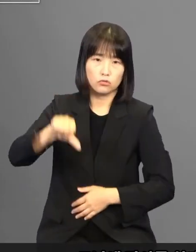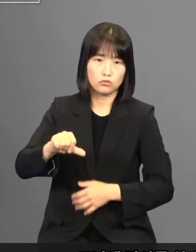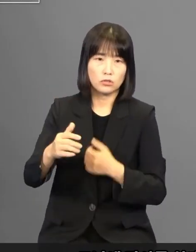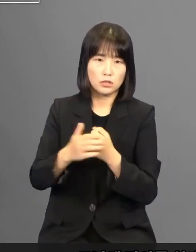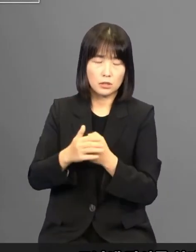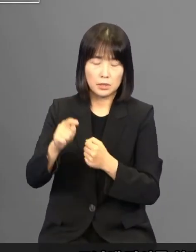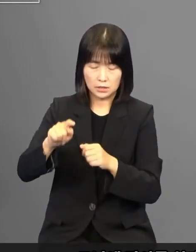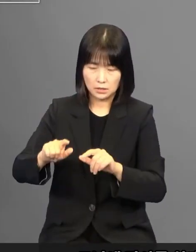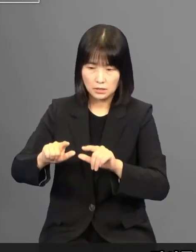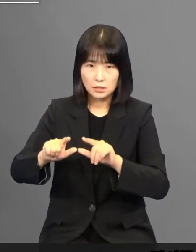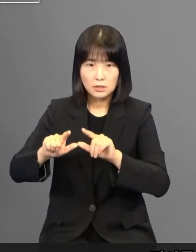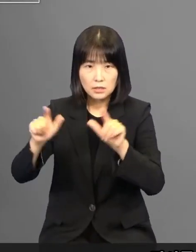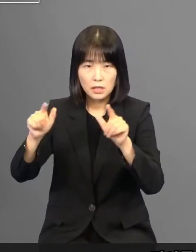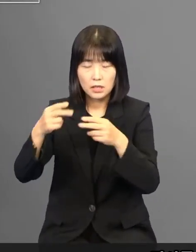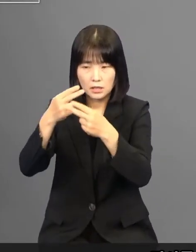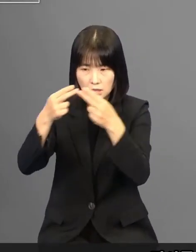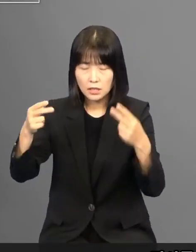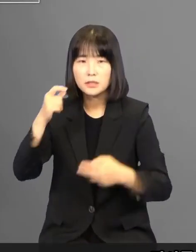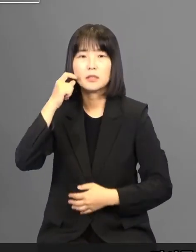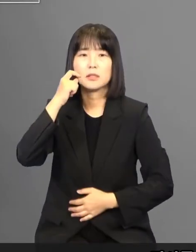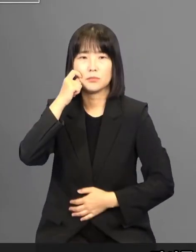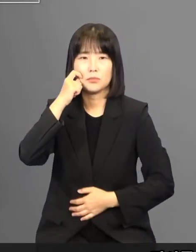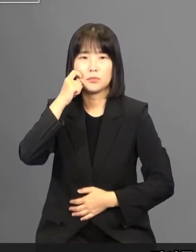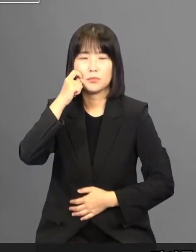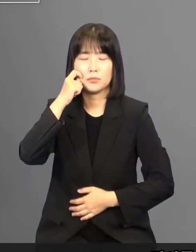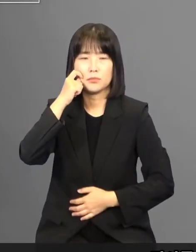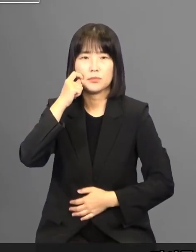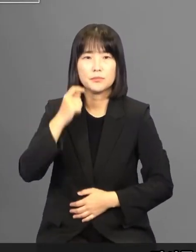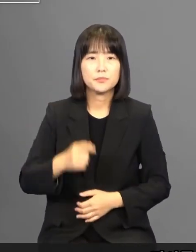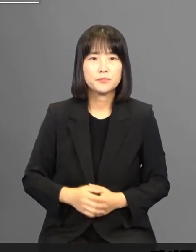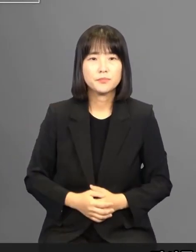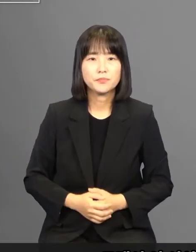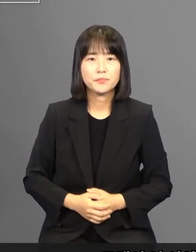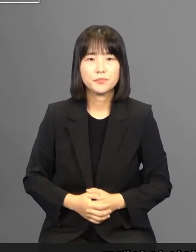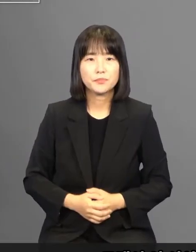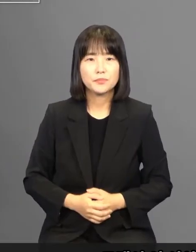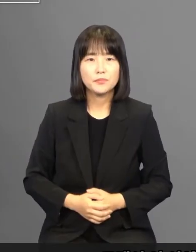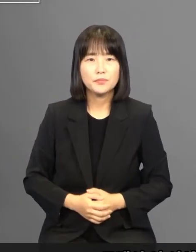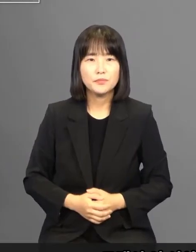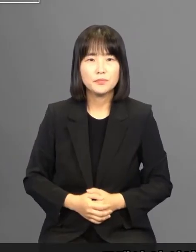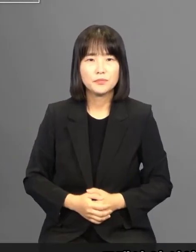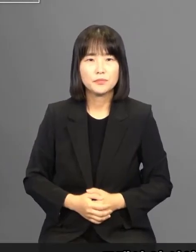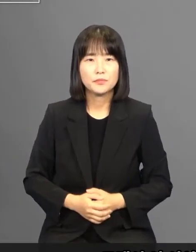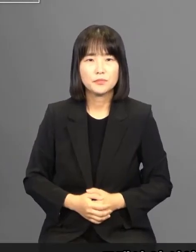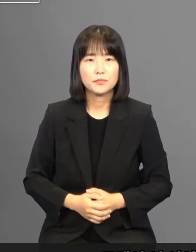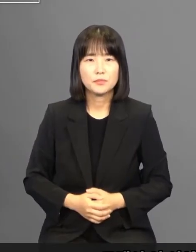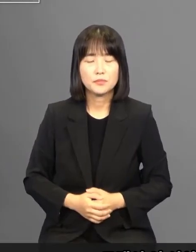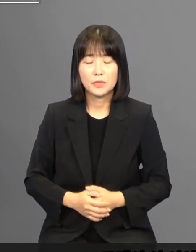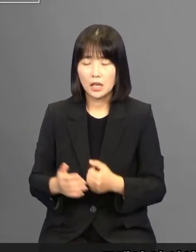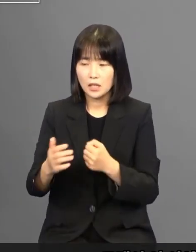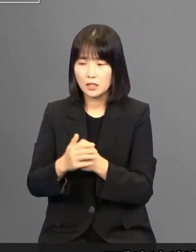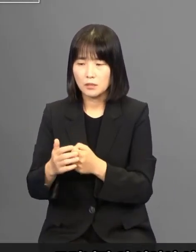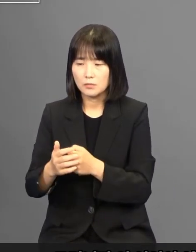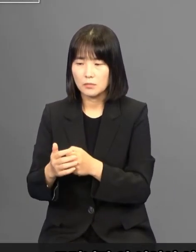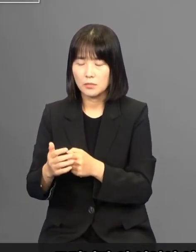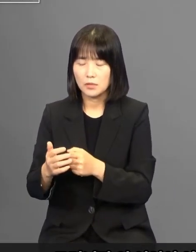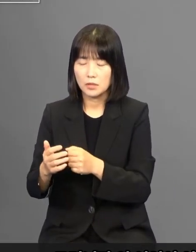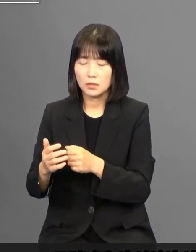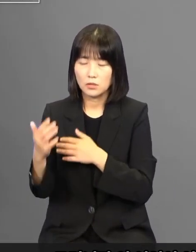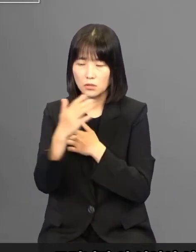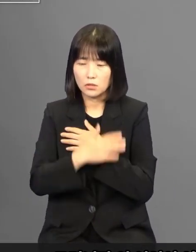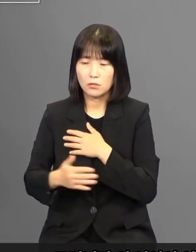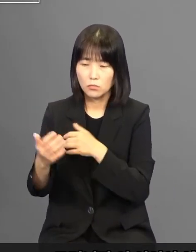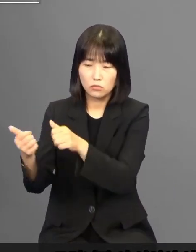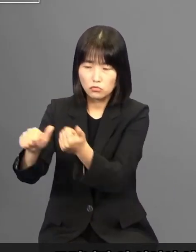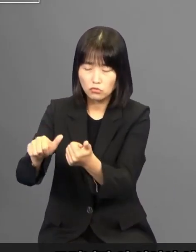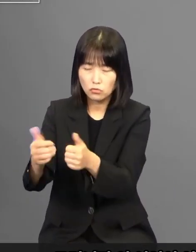땅이 저주를 받으니까 장사를 못하게 했습니다. 그래서 이 시신들을 묻을 수가 없었어요. 그러니까 이 여인이,